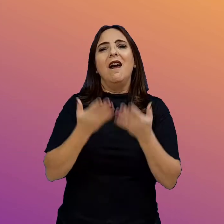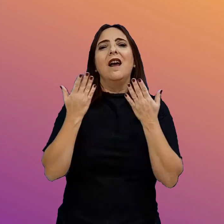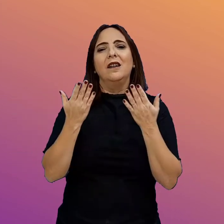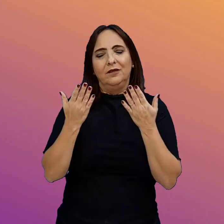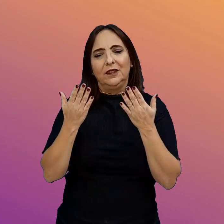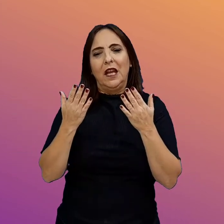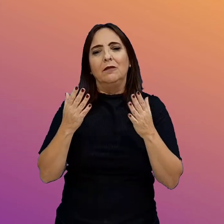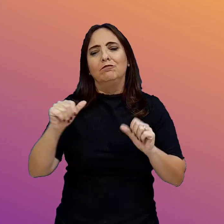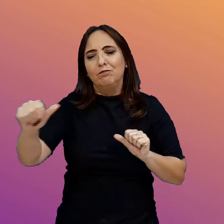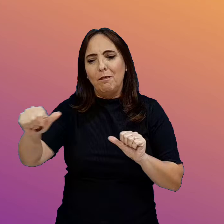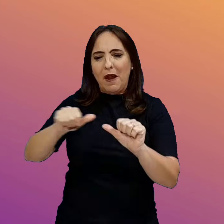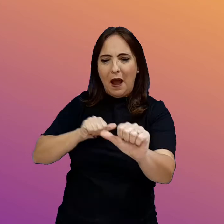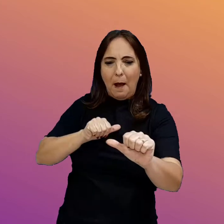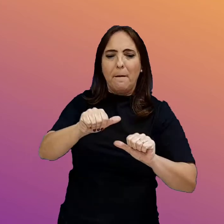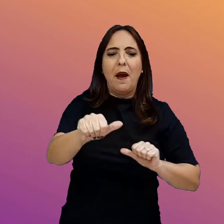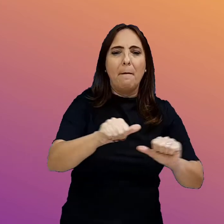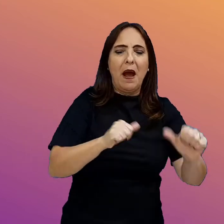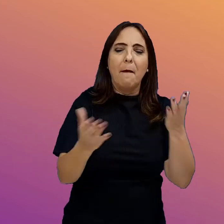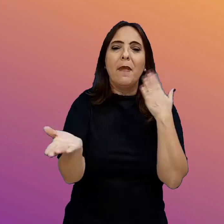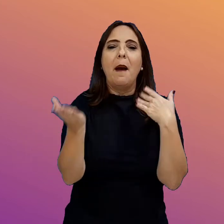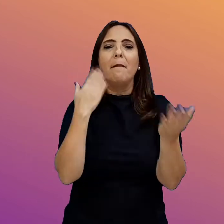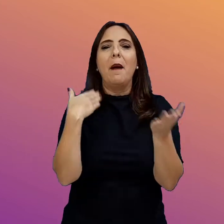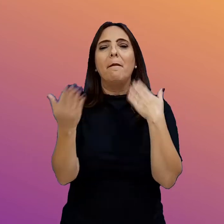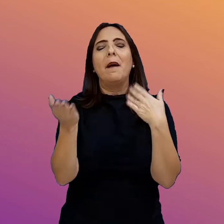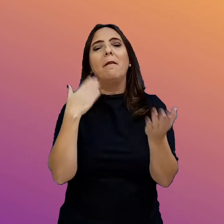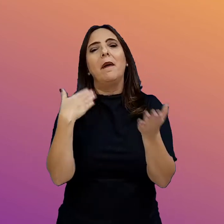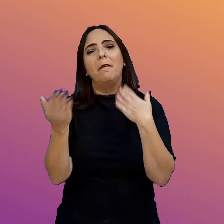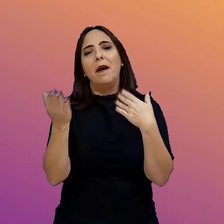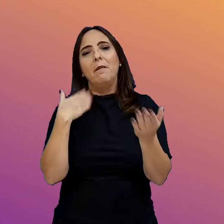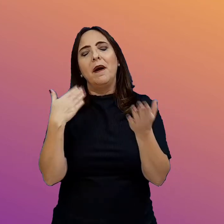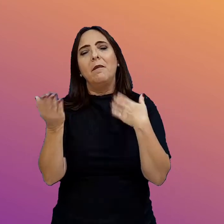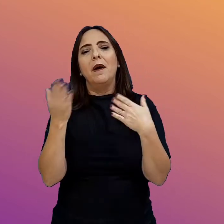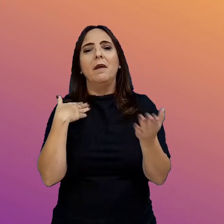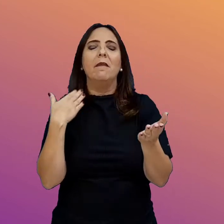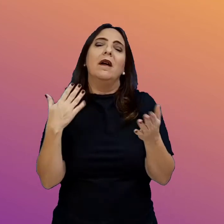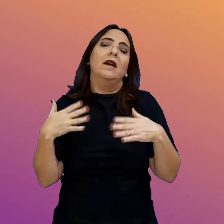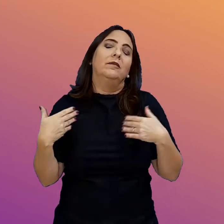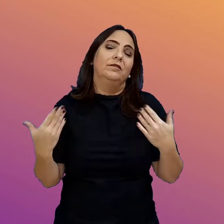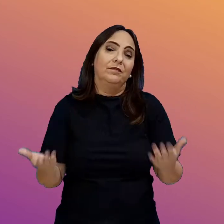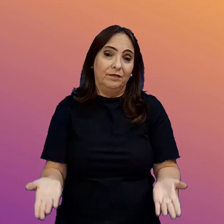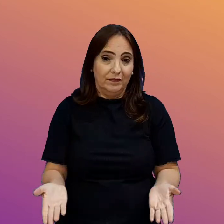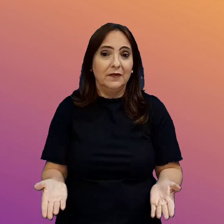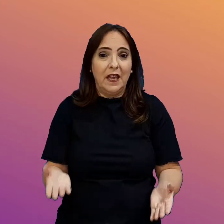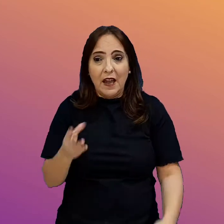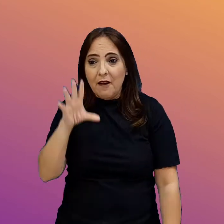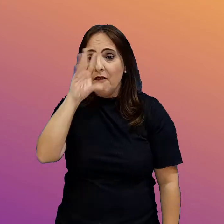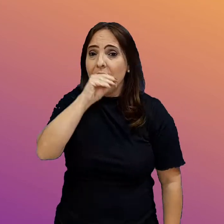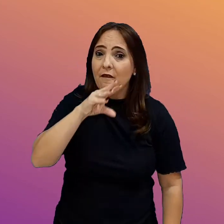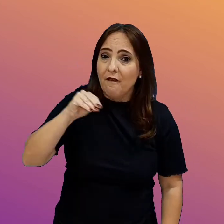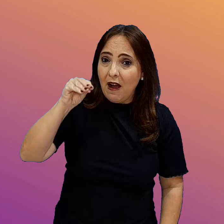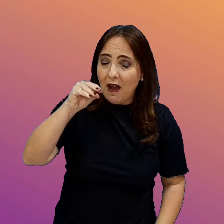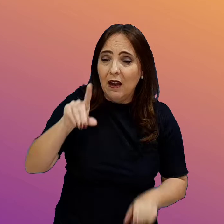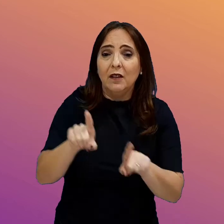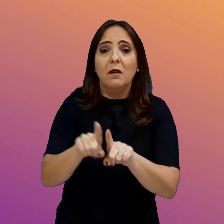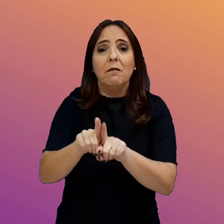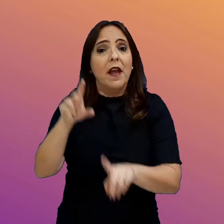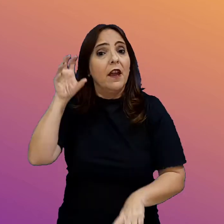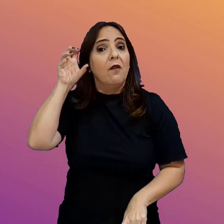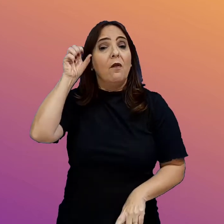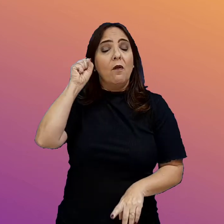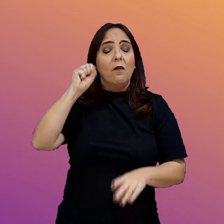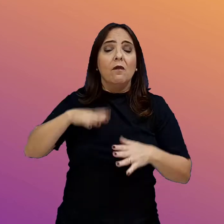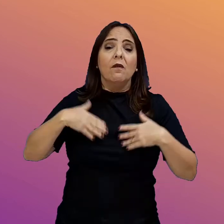a abertura para ouvir, a abertura para falar. Então, se a abertura para ouvir e a abertura para falar, fica muito